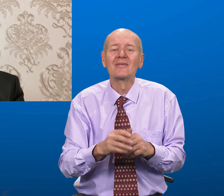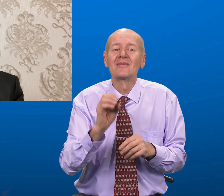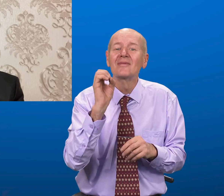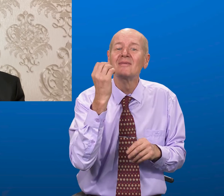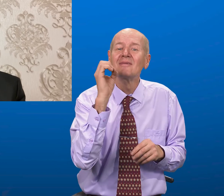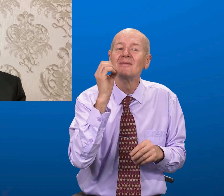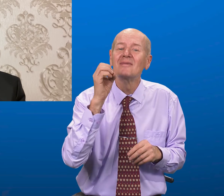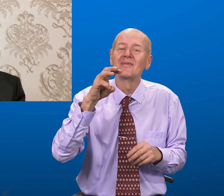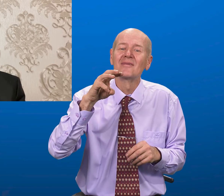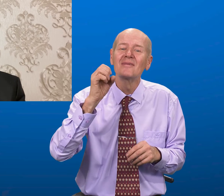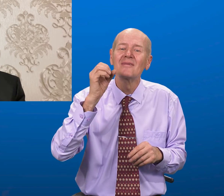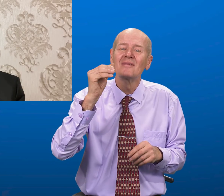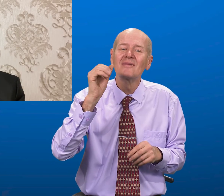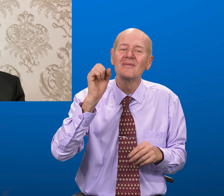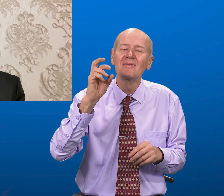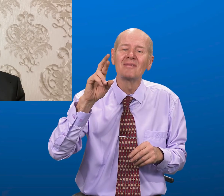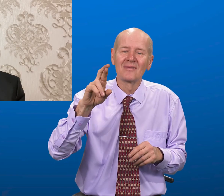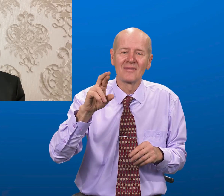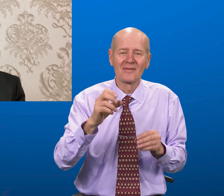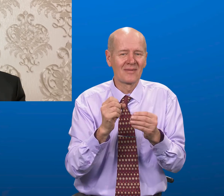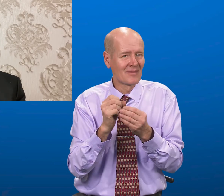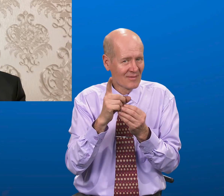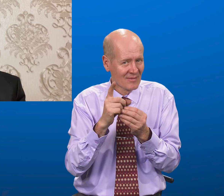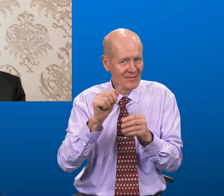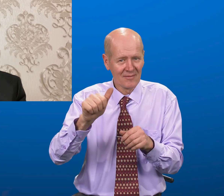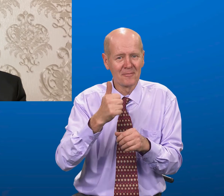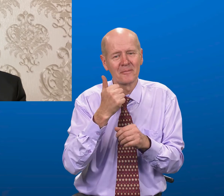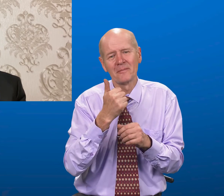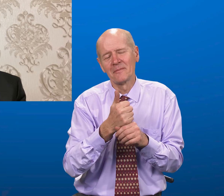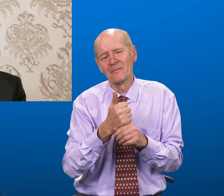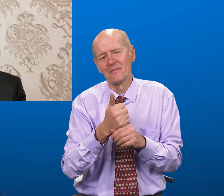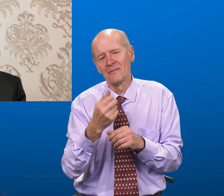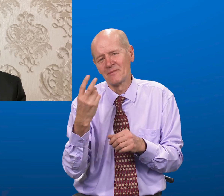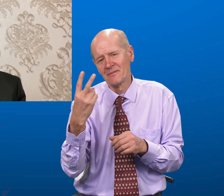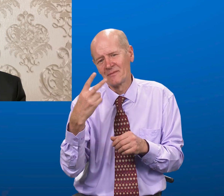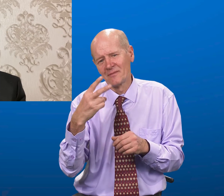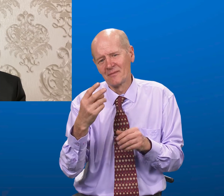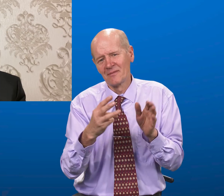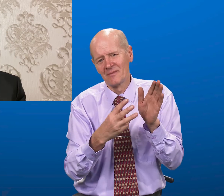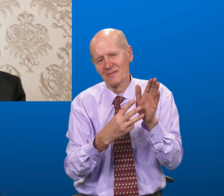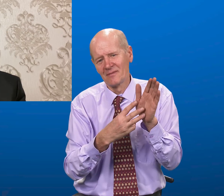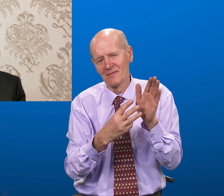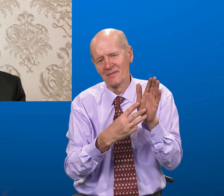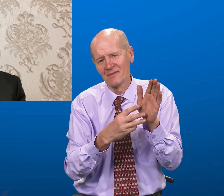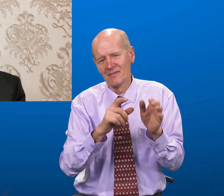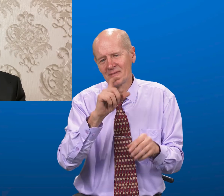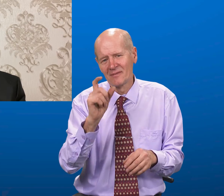заявлено об этом в Евангелии от Матфея в 11 главе